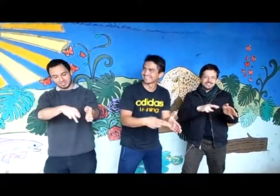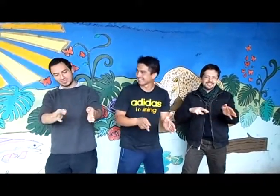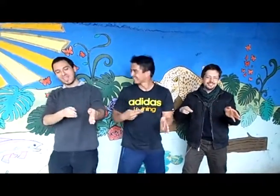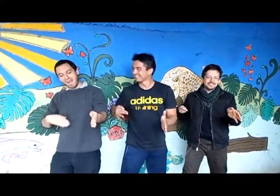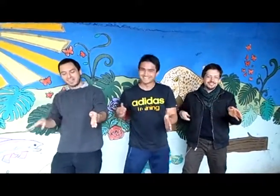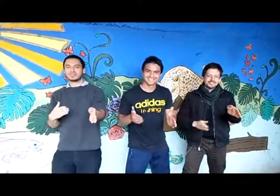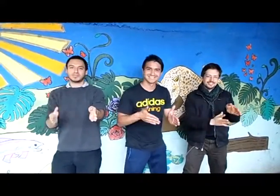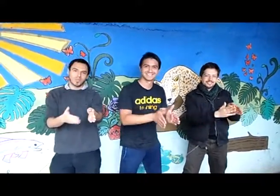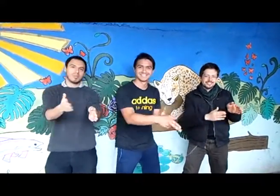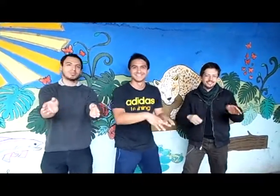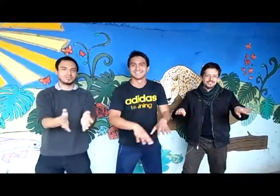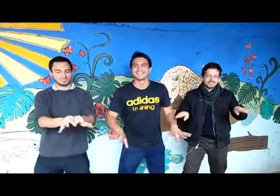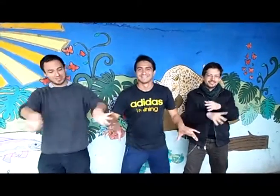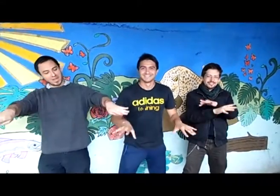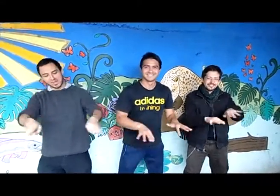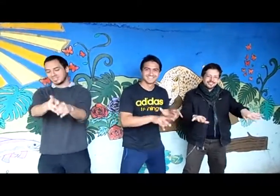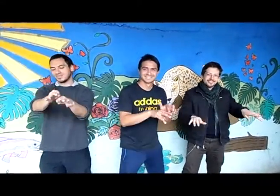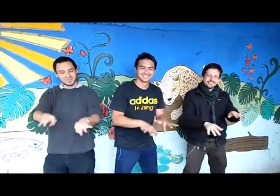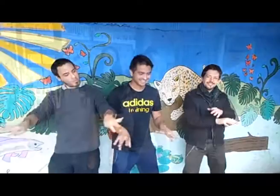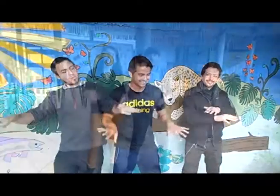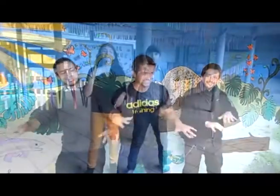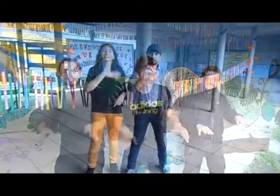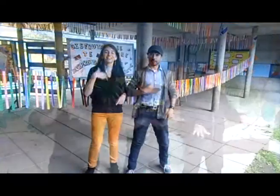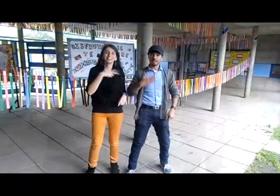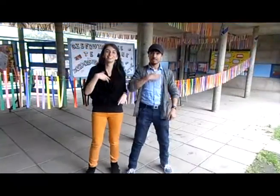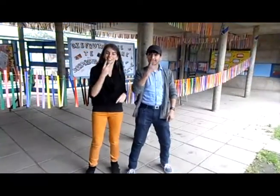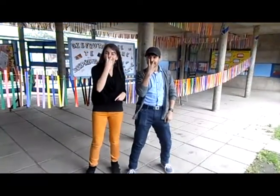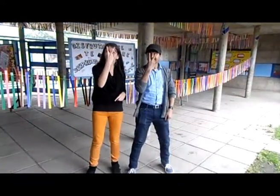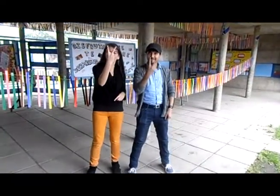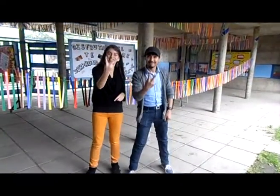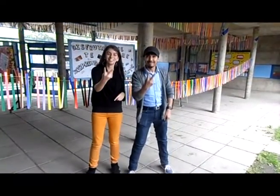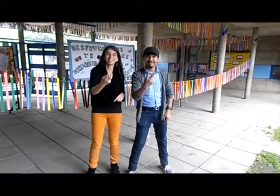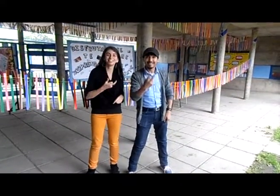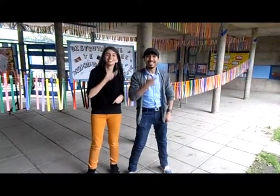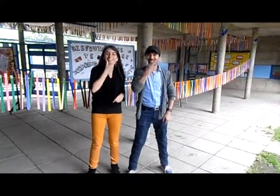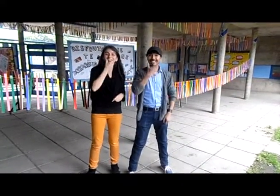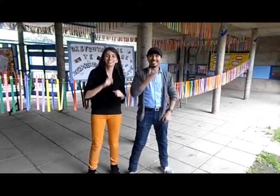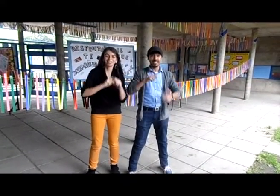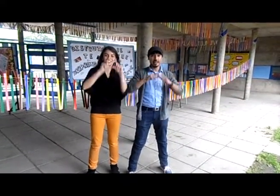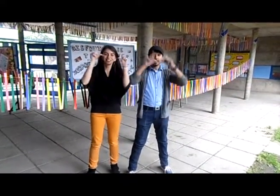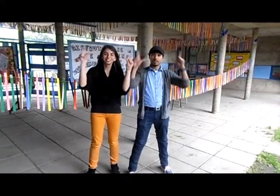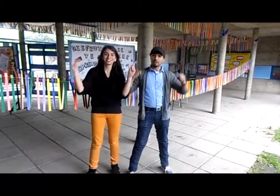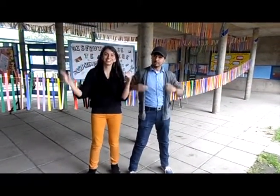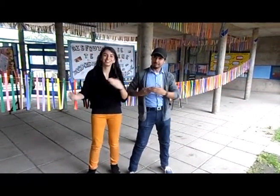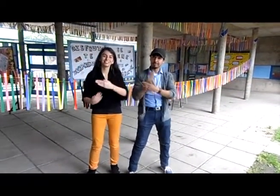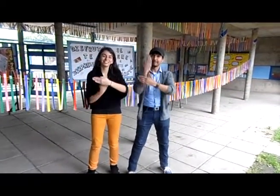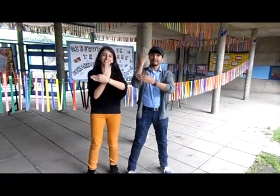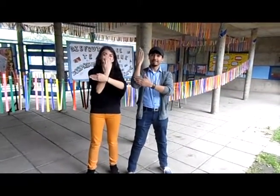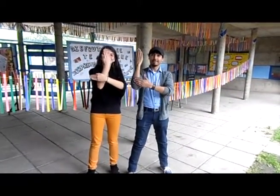un río que camina hacia el mar, quiero ver la risa del sol por las